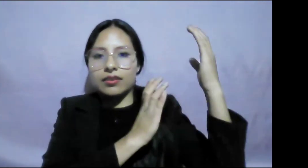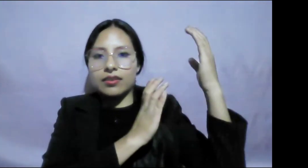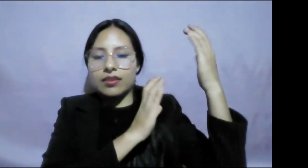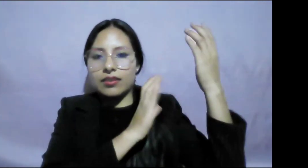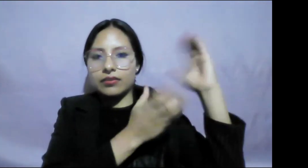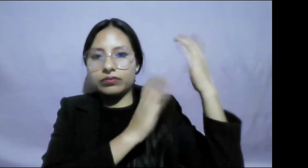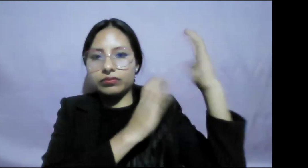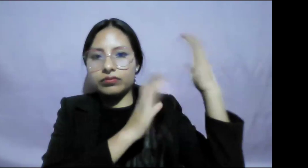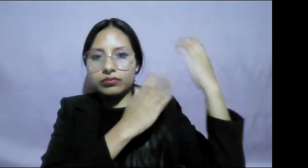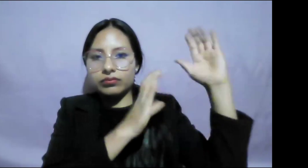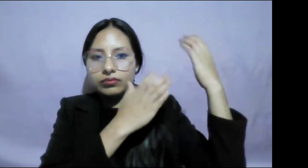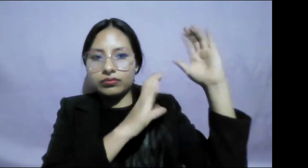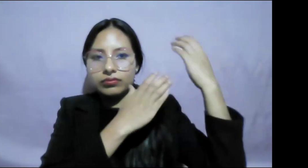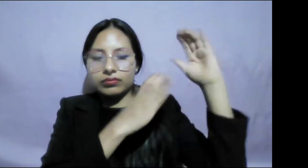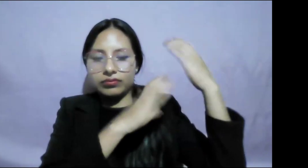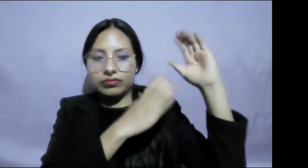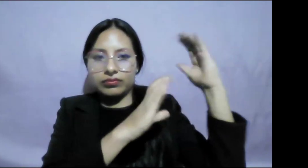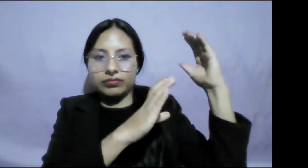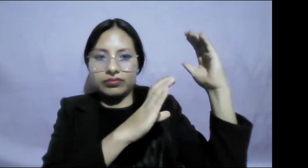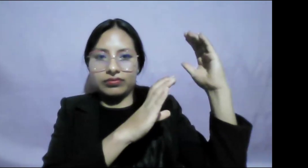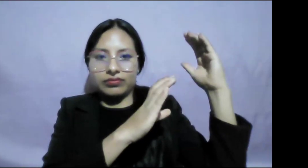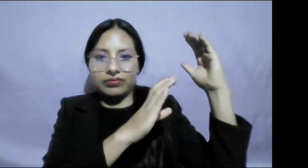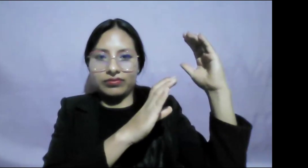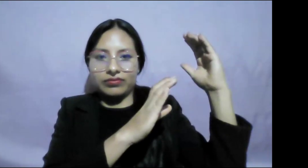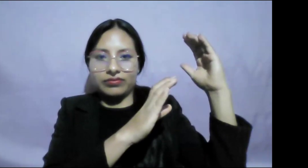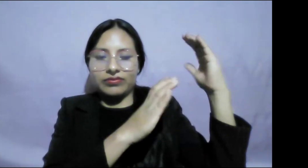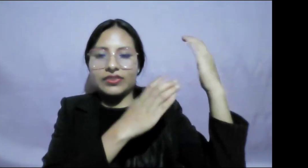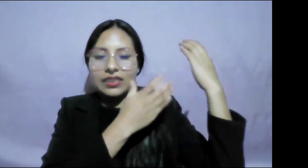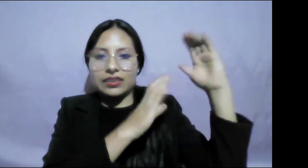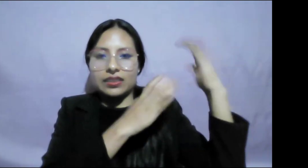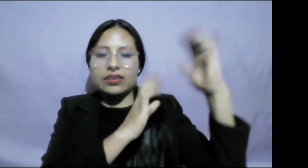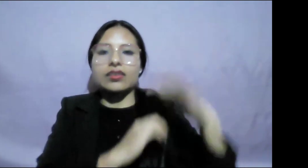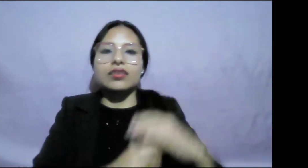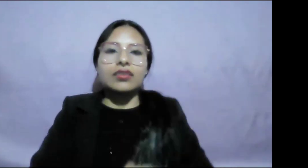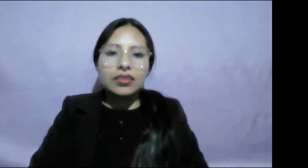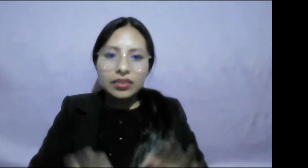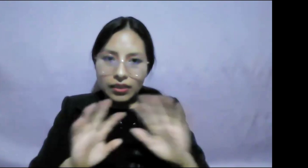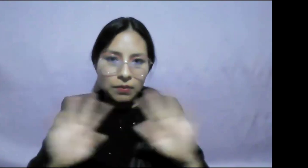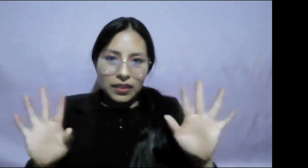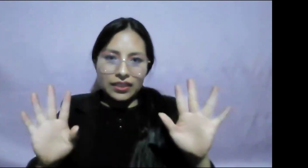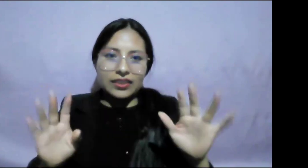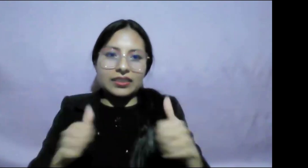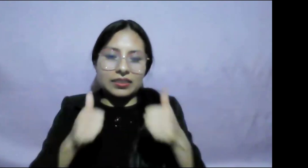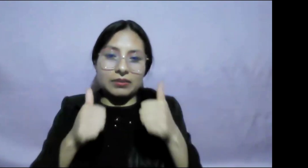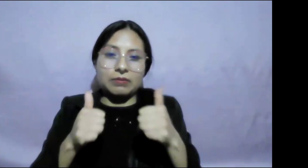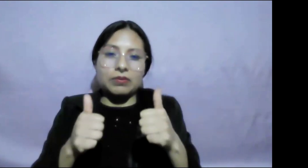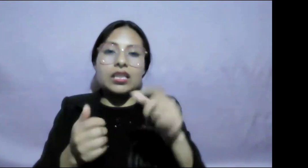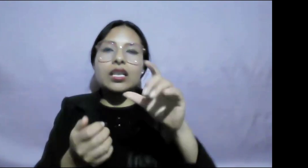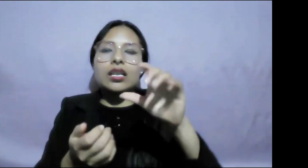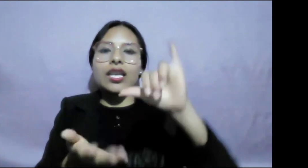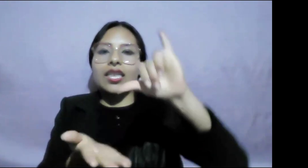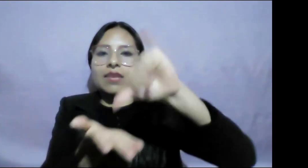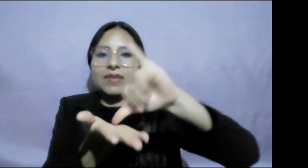manera piura es con movimiento de las manos Ahí